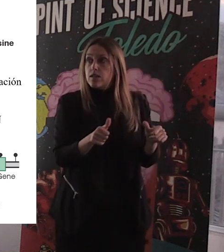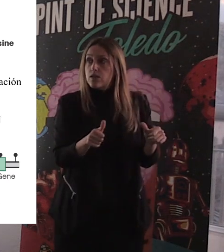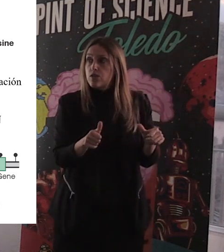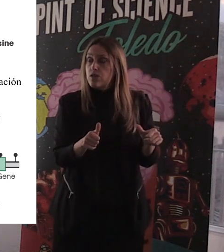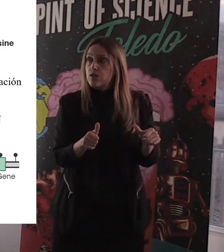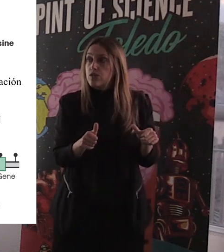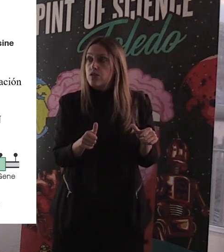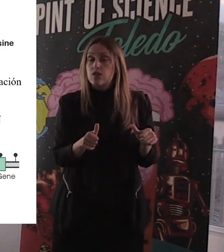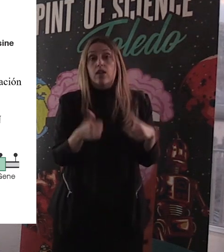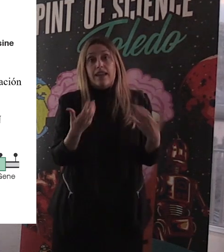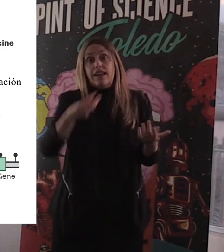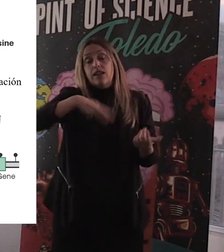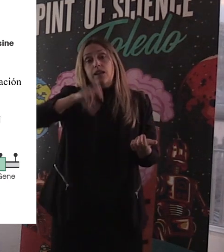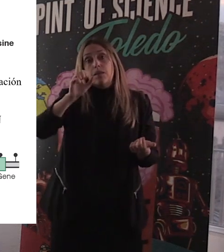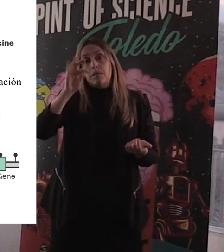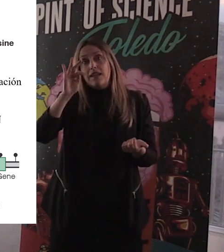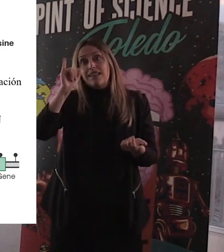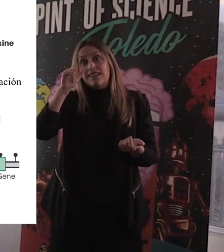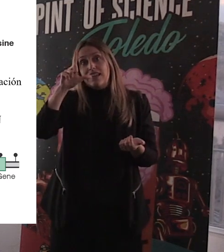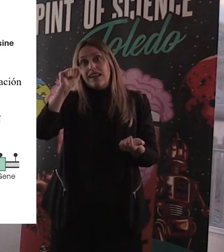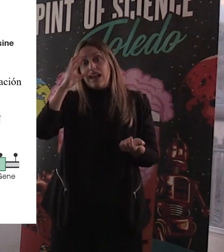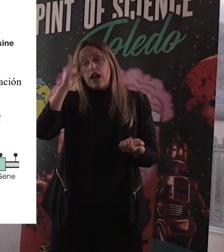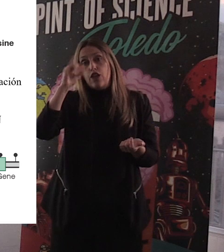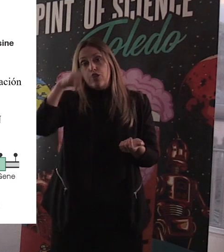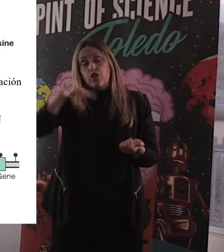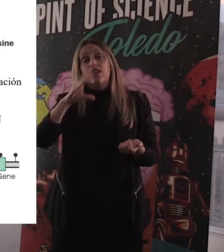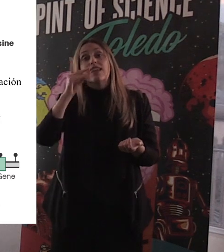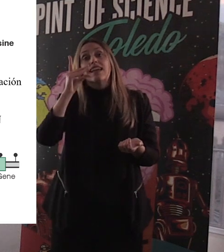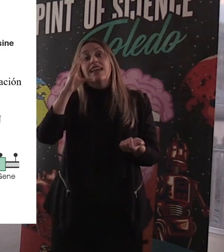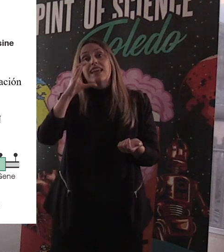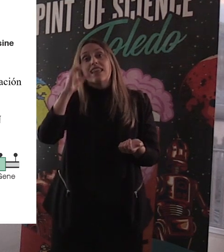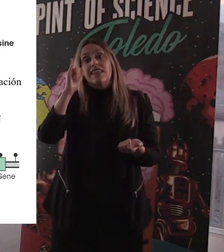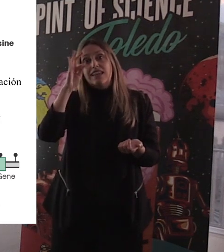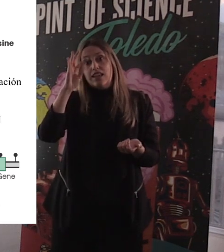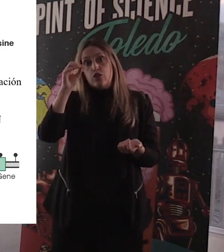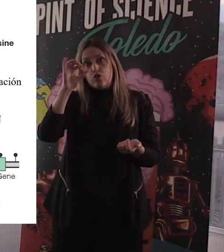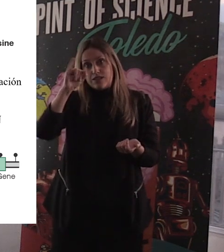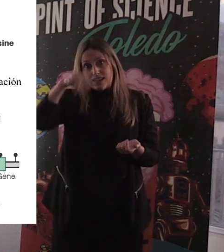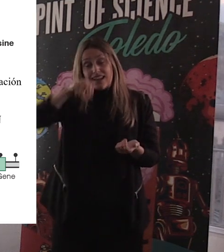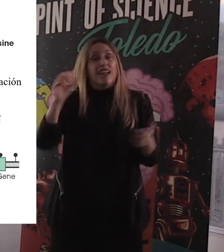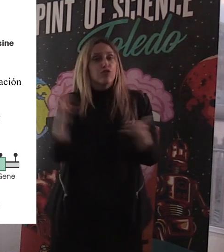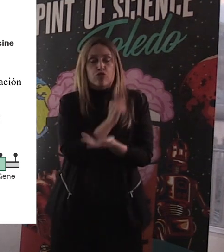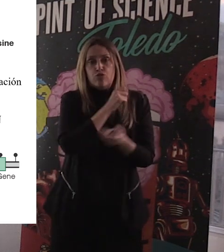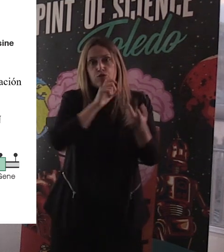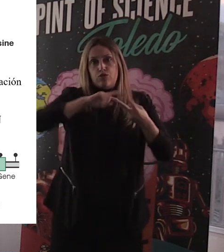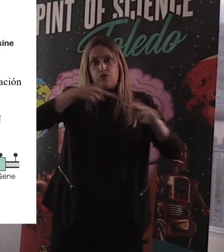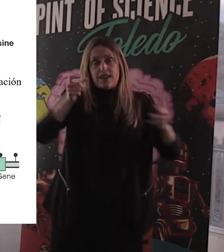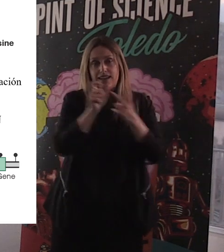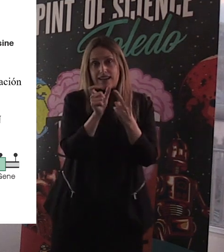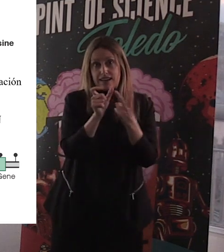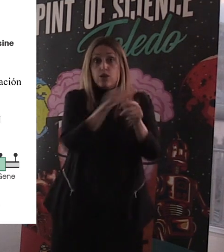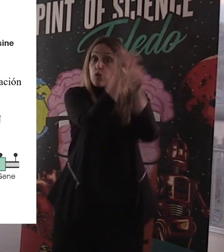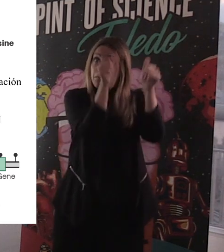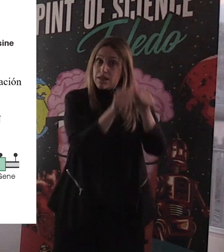de metilación de citosina en todos los genes que tenemos. Este un patrón